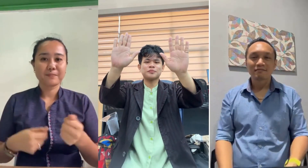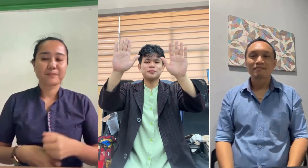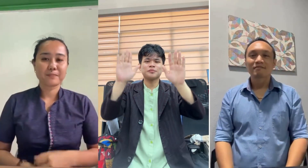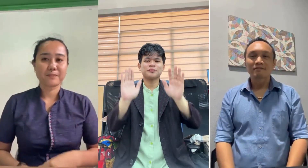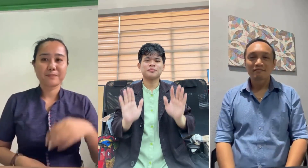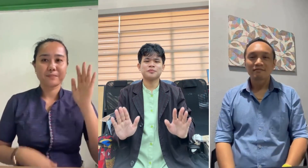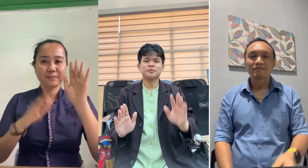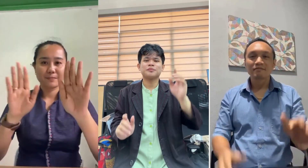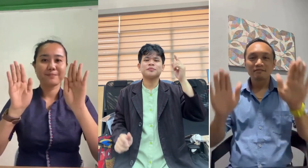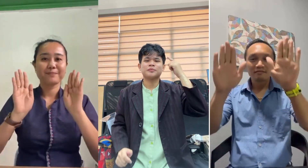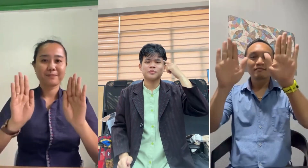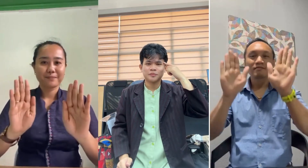Okay gandang